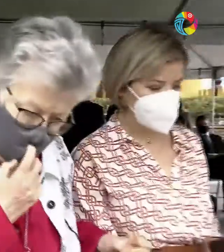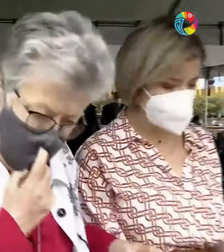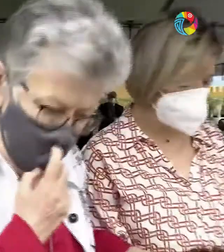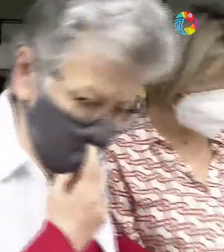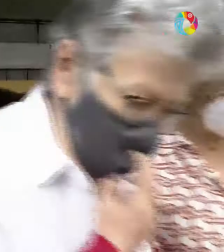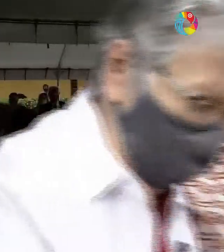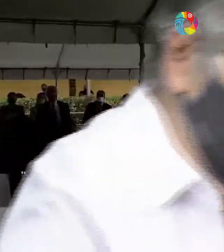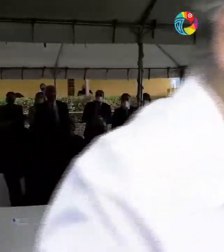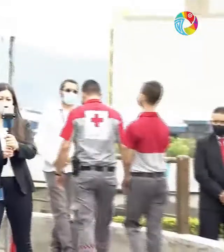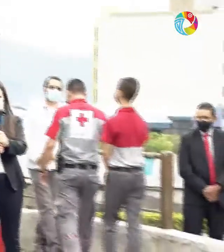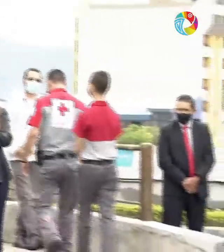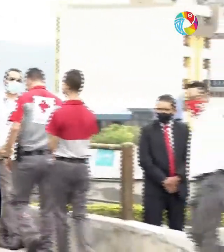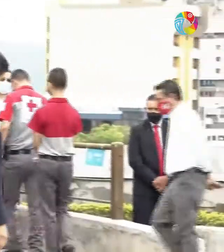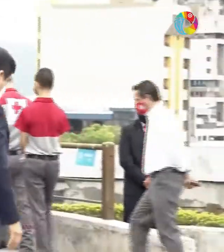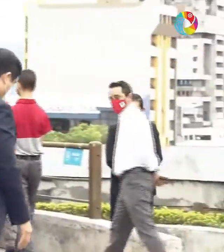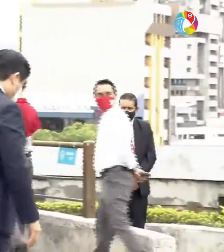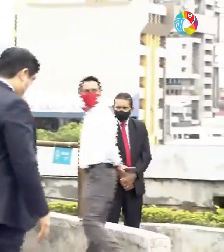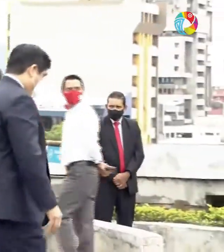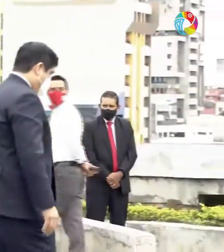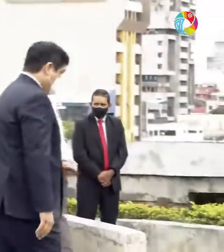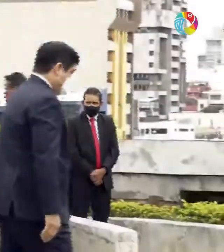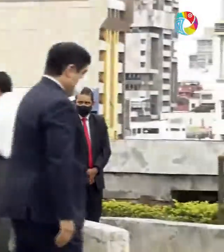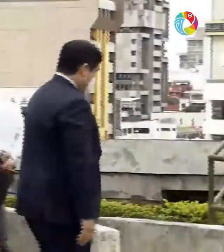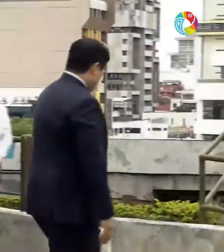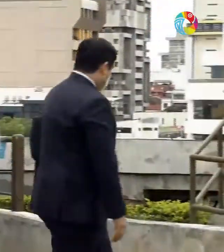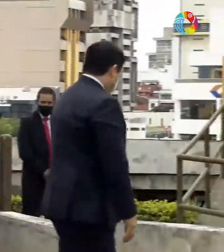doña Elizabeth la condecoración.